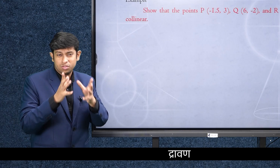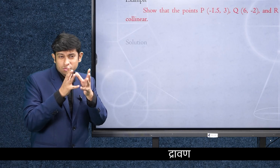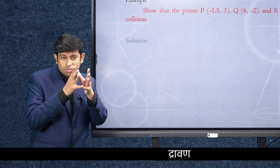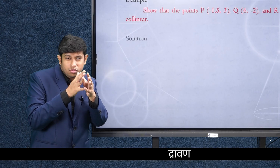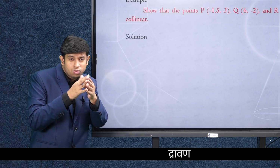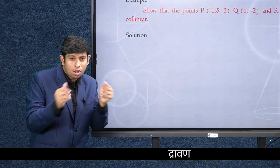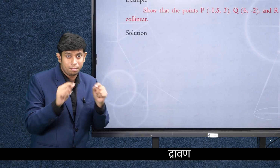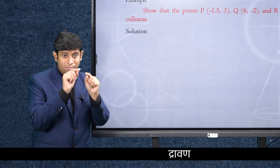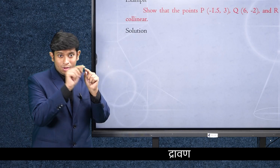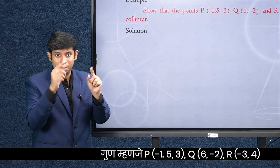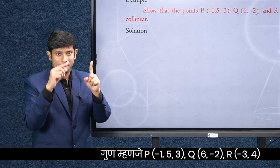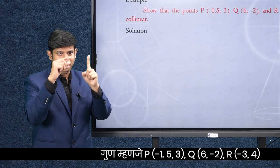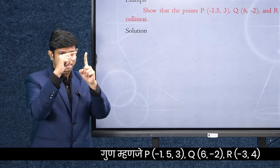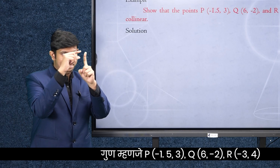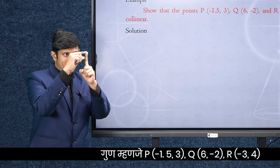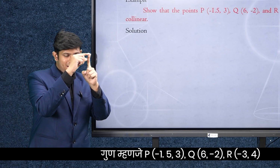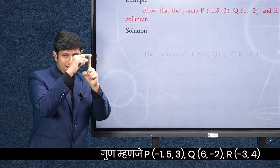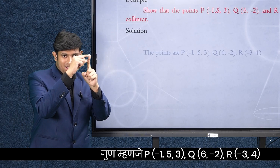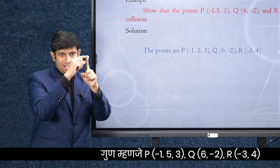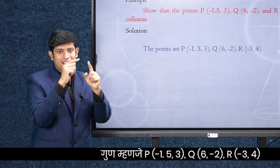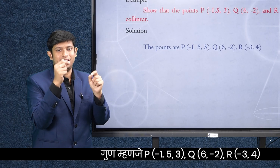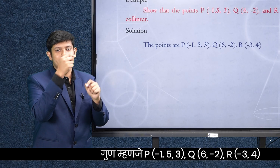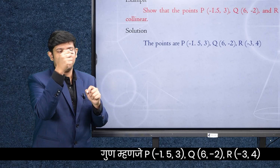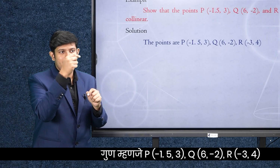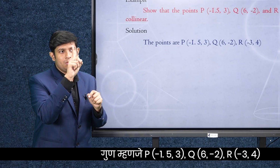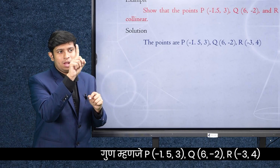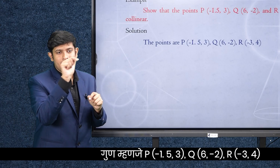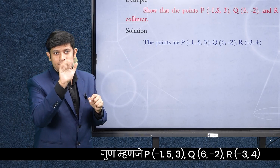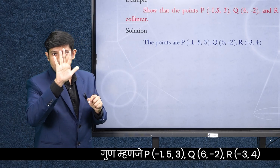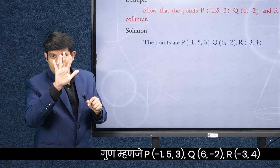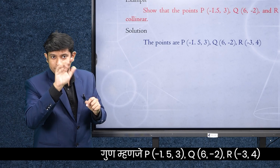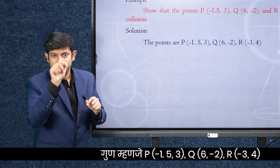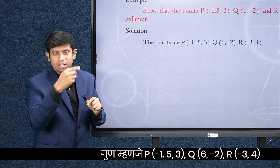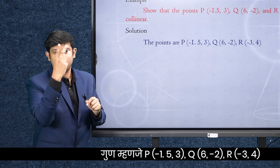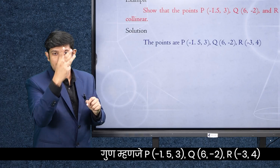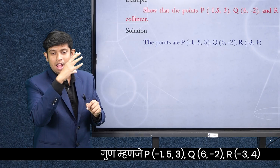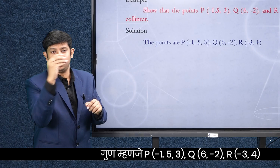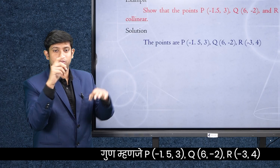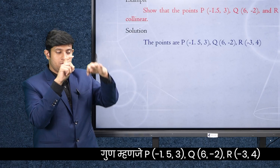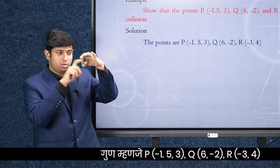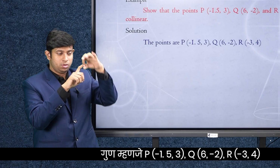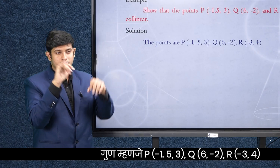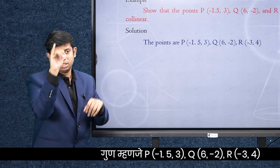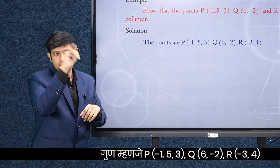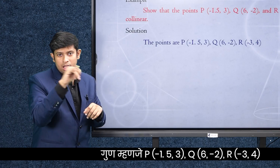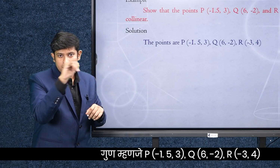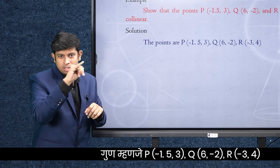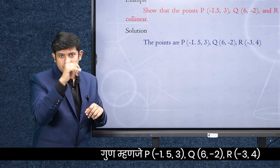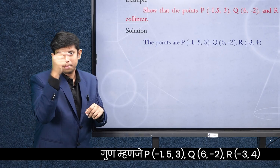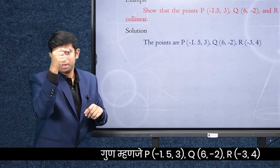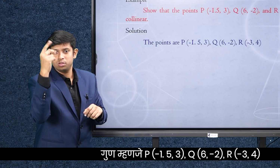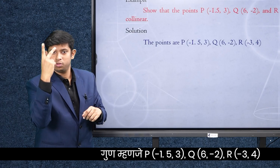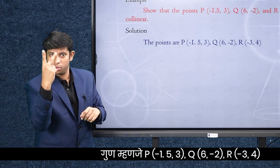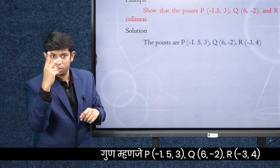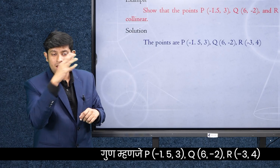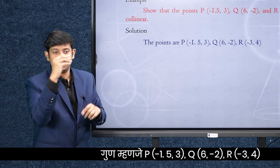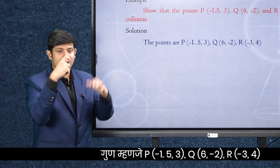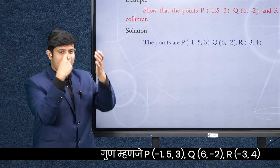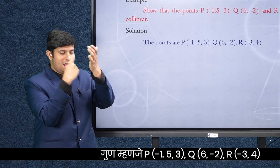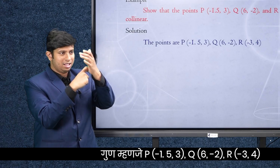द्रावण गुण म्हणजे p minus 1.5, 3, q 6 minus 2, r